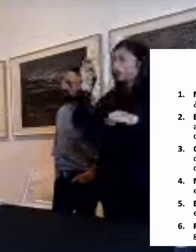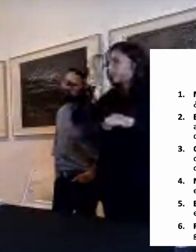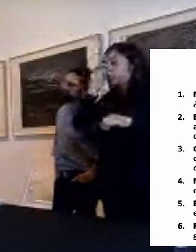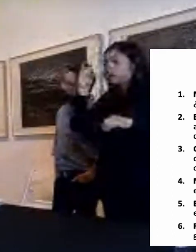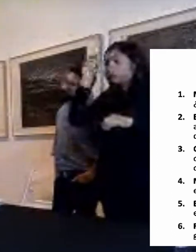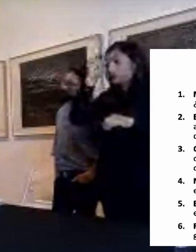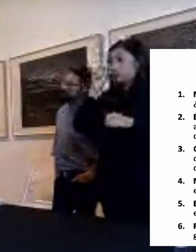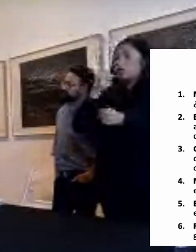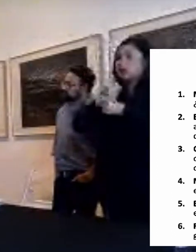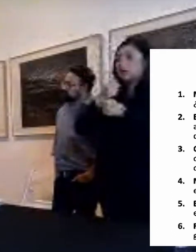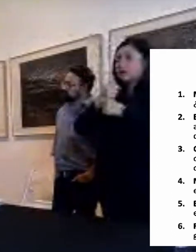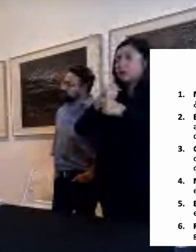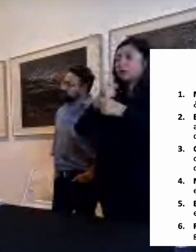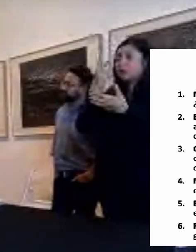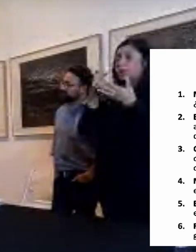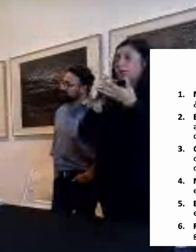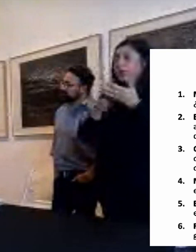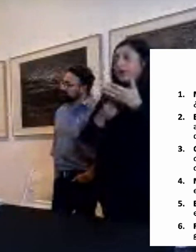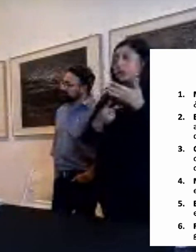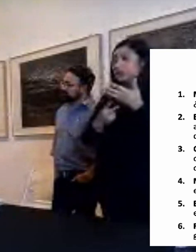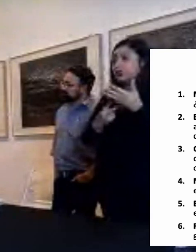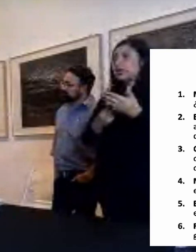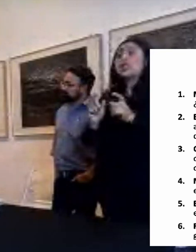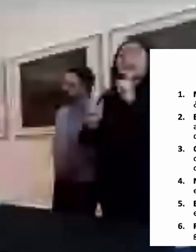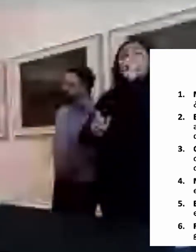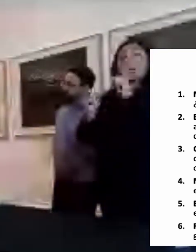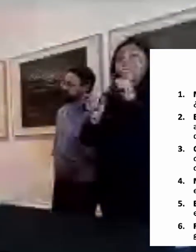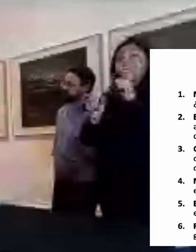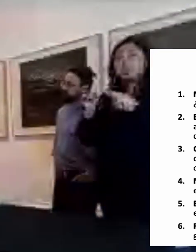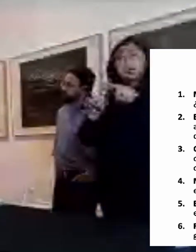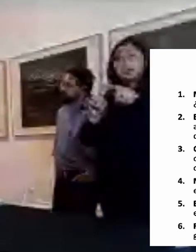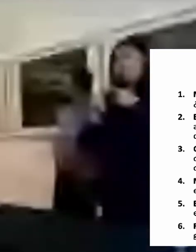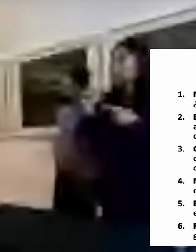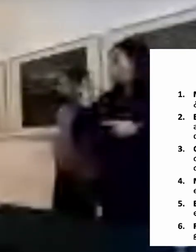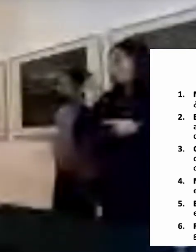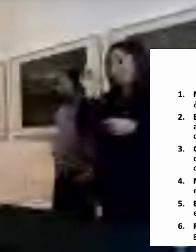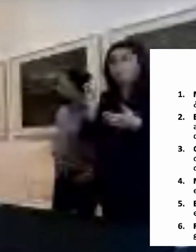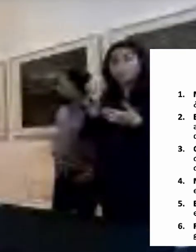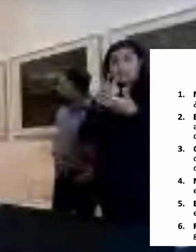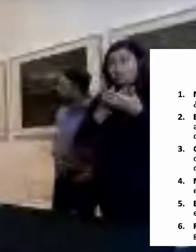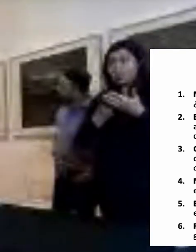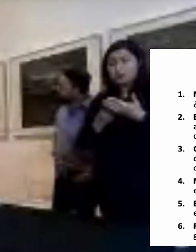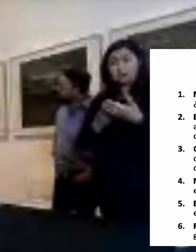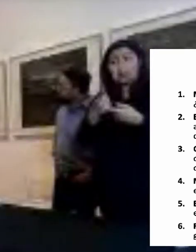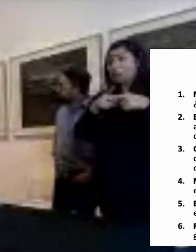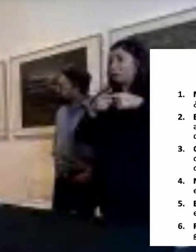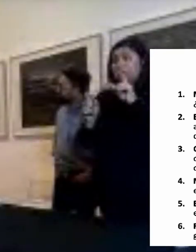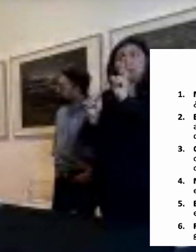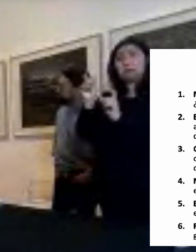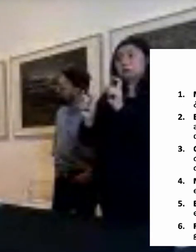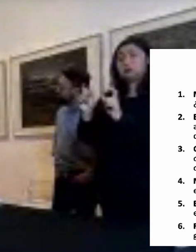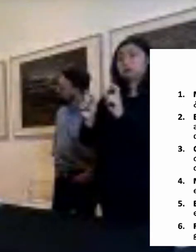trabajo artístico final. Hay que destacar que las personas que participaron acá no eran artistas, pueden decir personas común y corriente, por decirlo así,